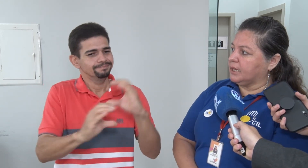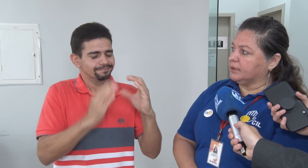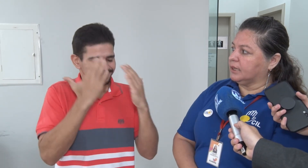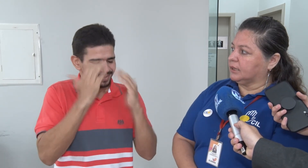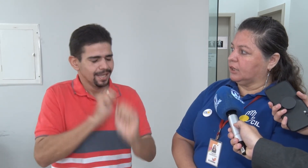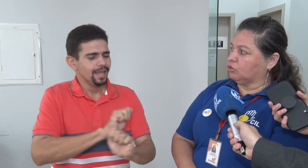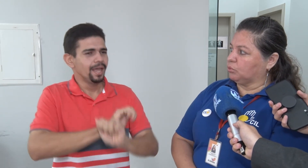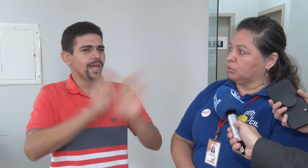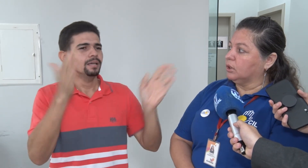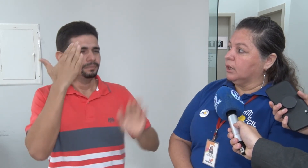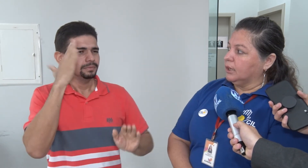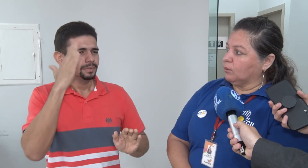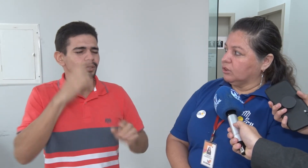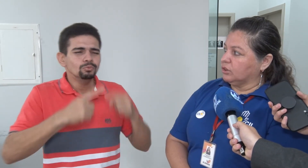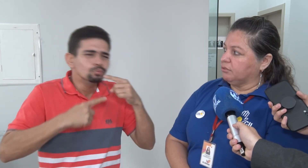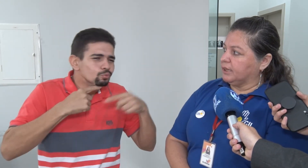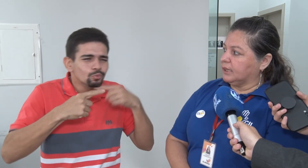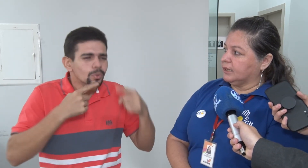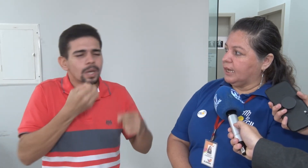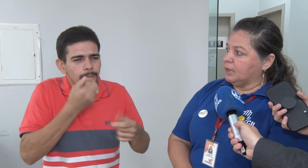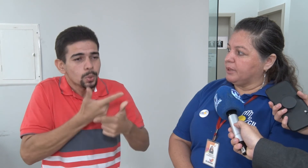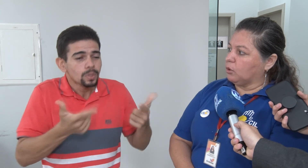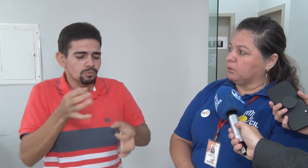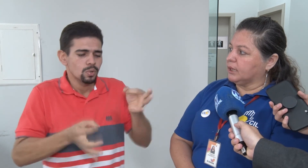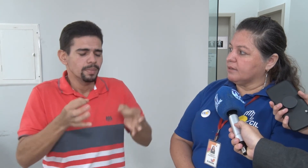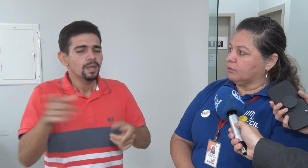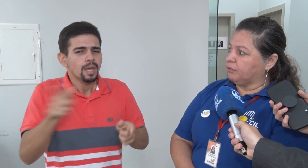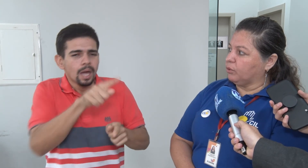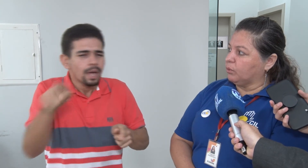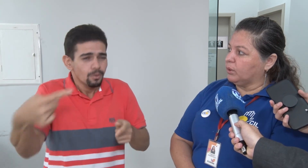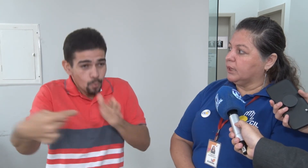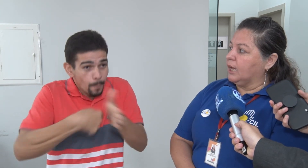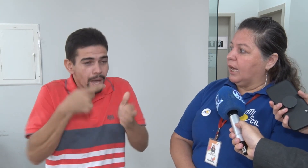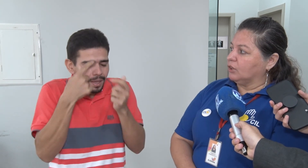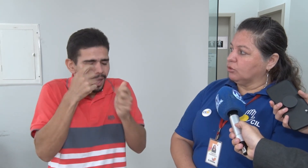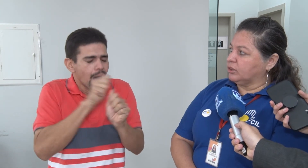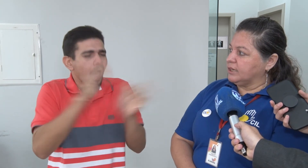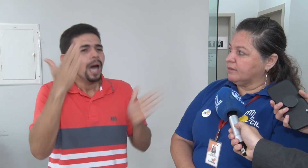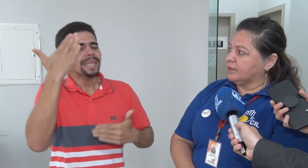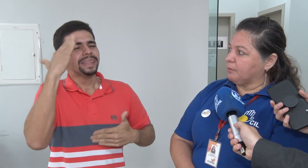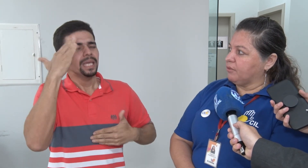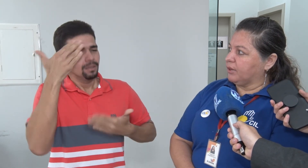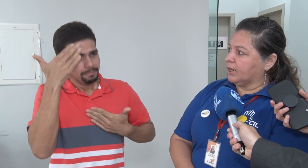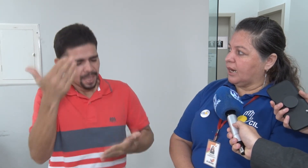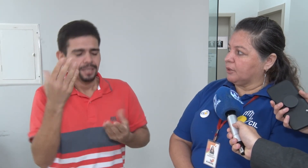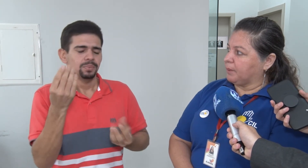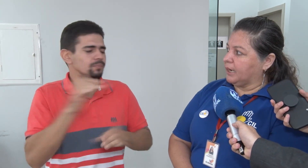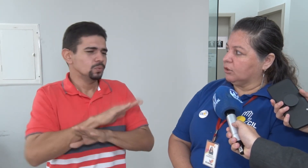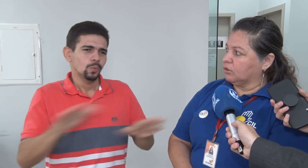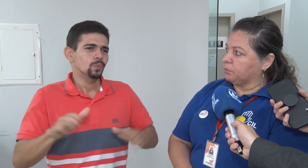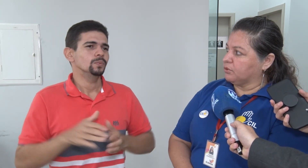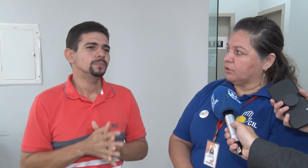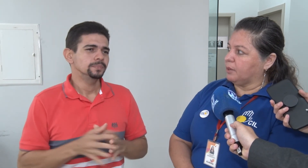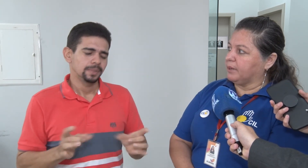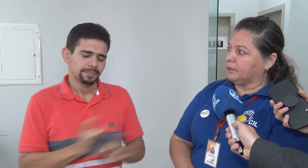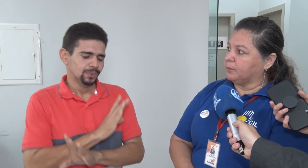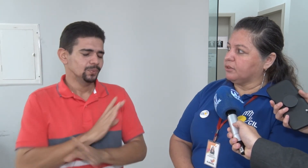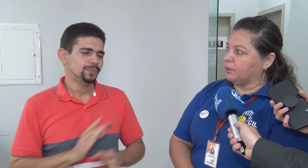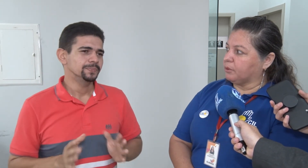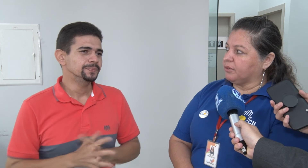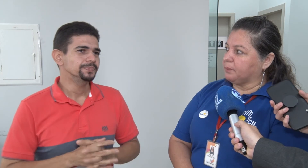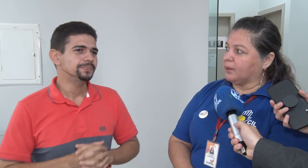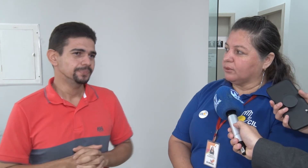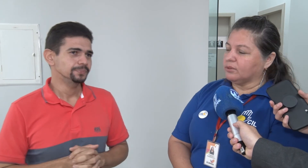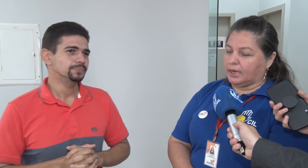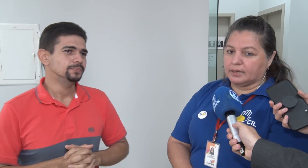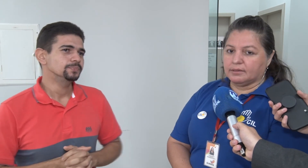família ter que estar junto. Quando a gente vem ter intérprete, a comunicação flui, a justiça também fica clara para ele o nosso posicionamento e por